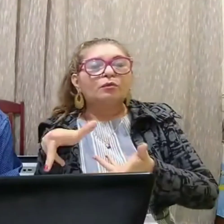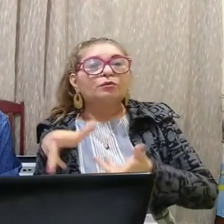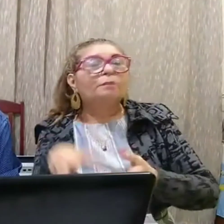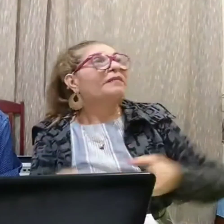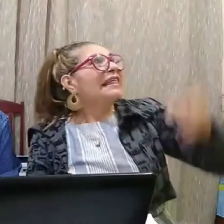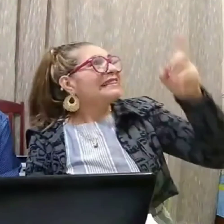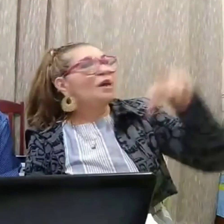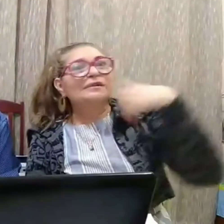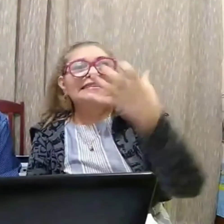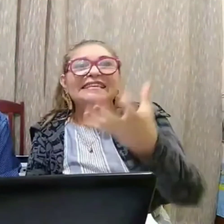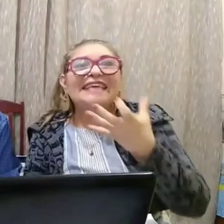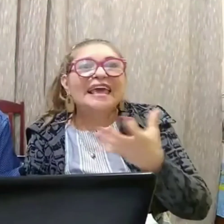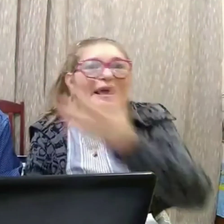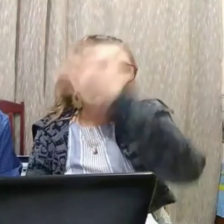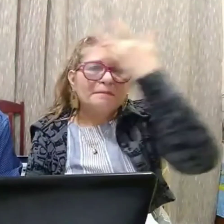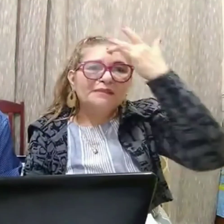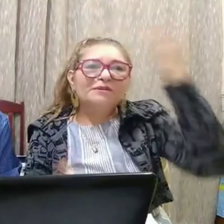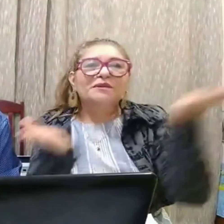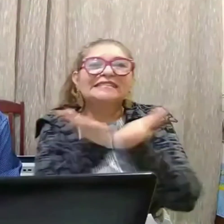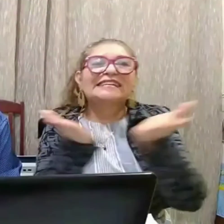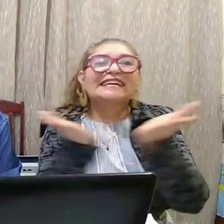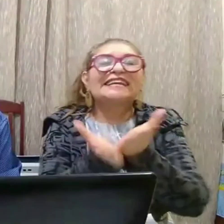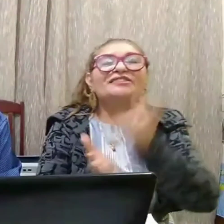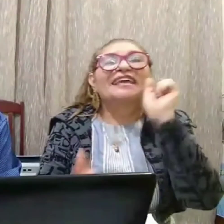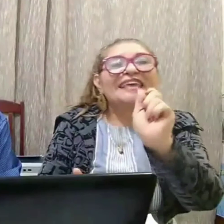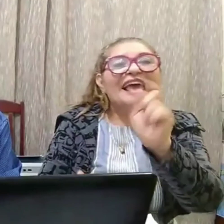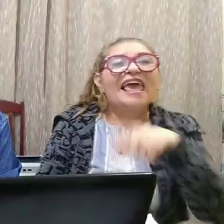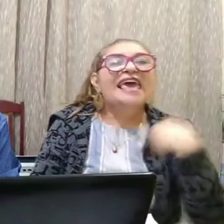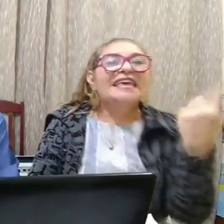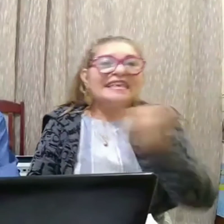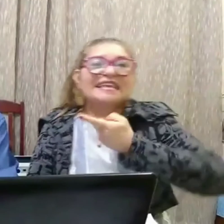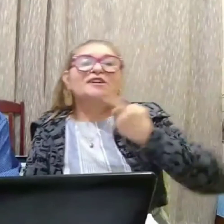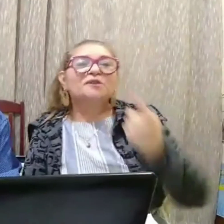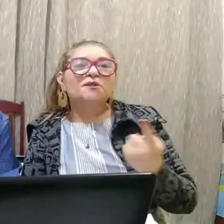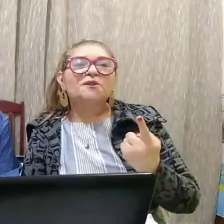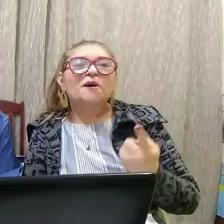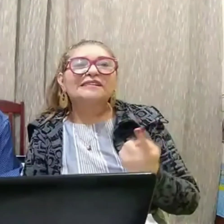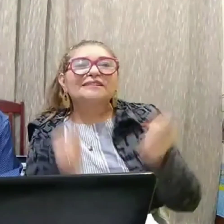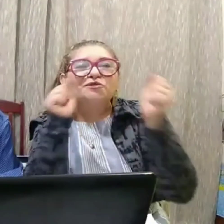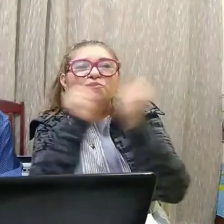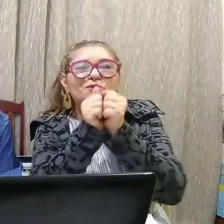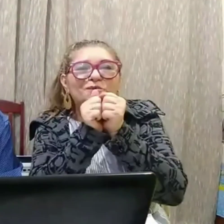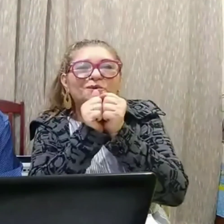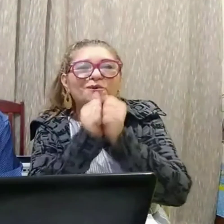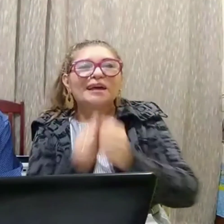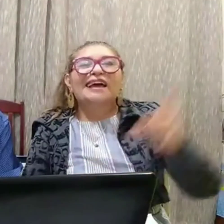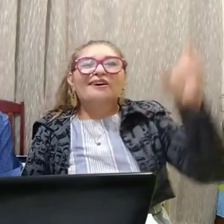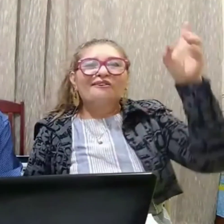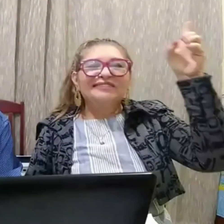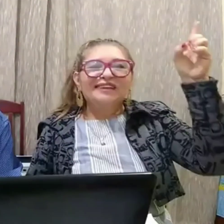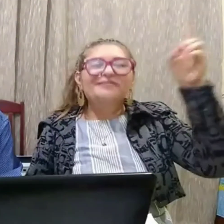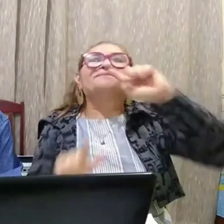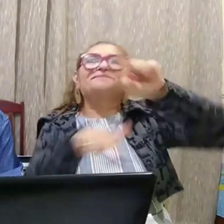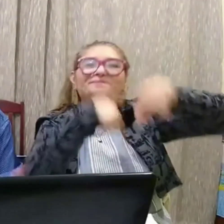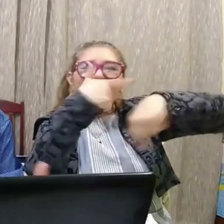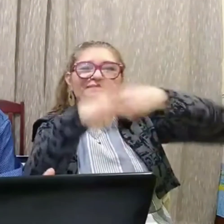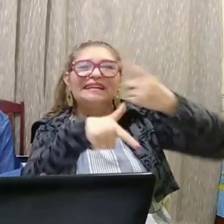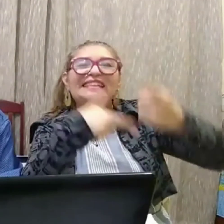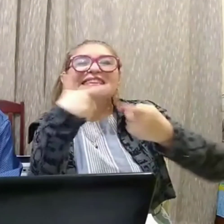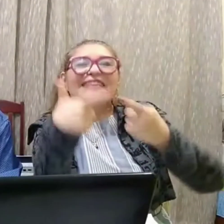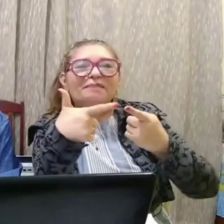mais quer para o crente é que nós estejamos com Ele. Depois disto, então, é